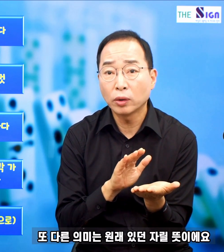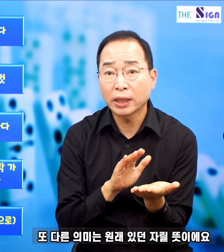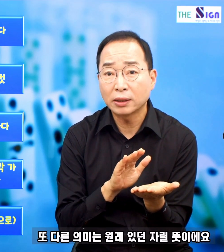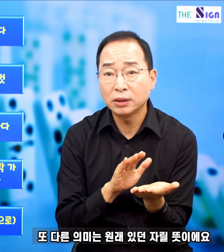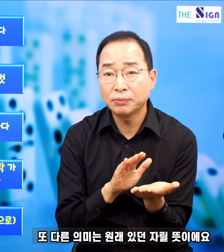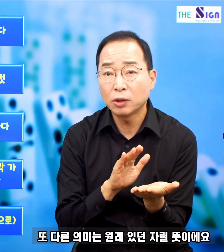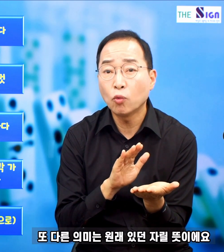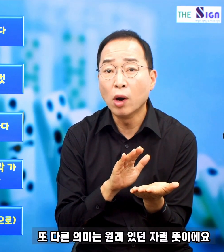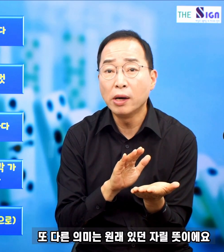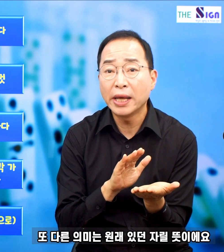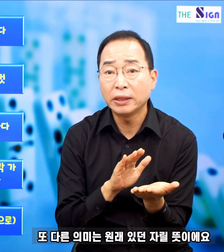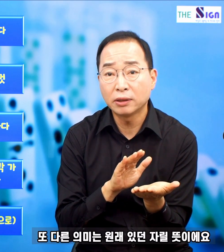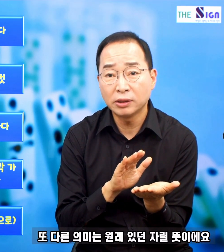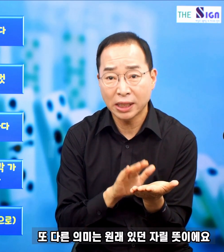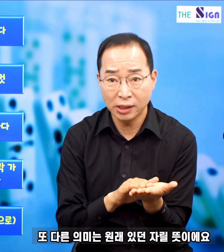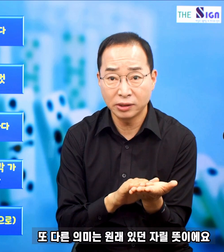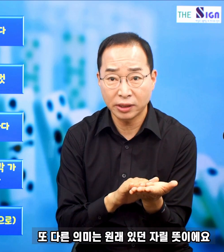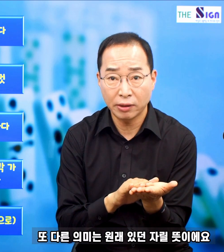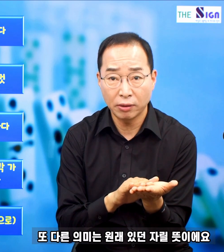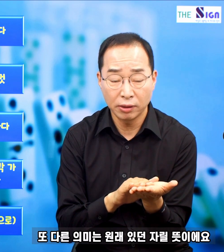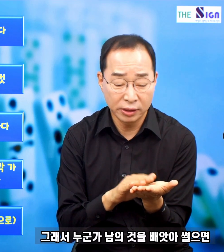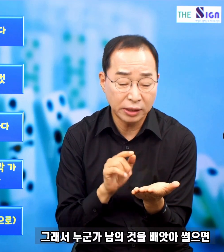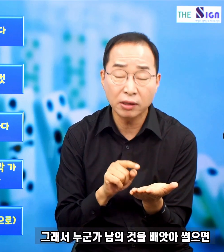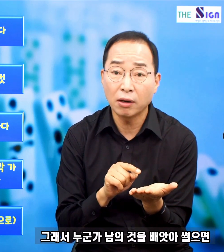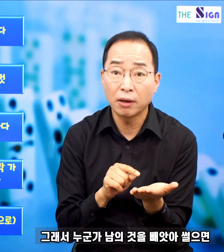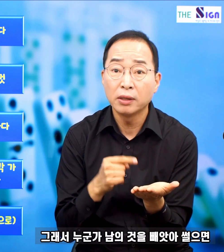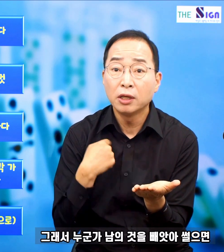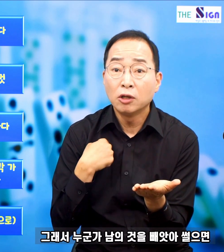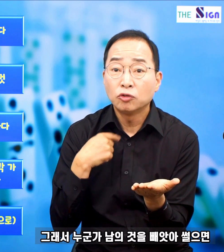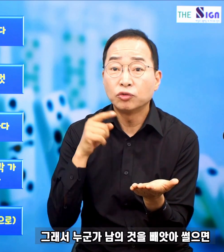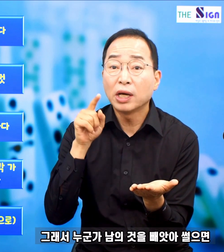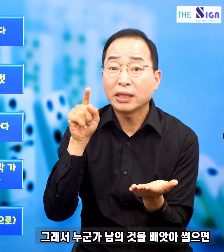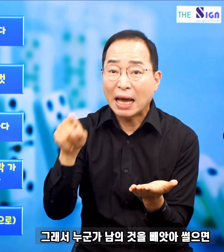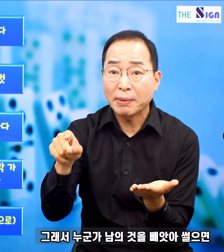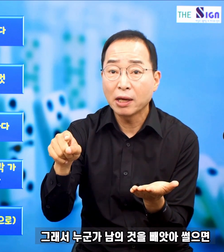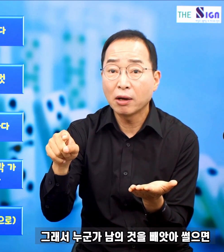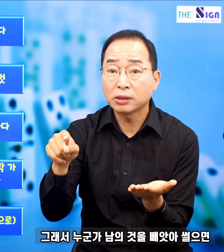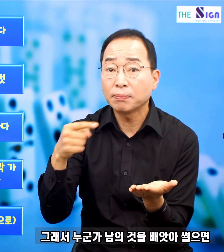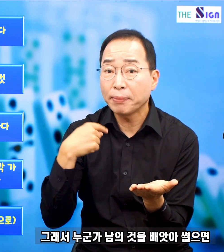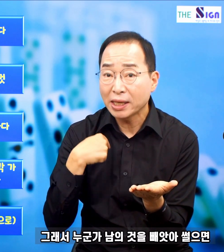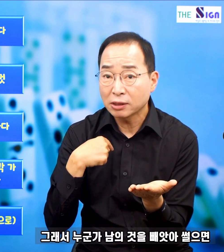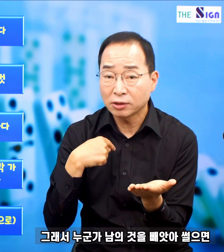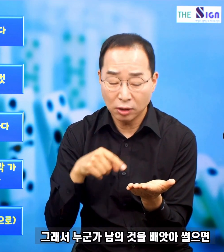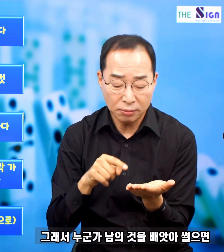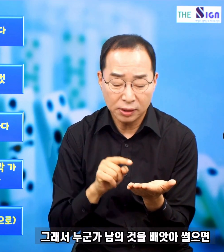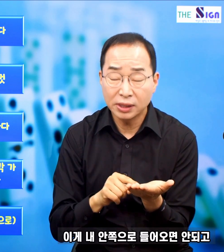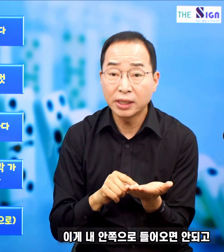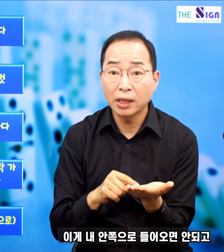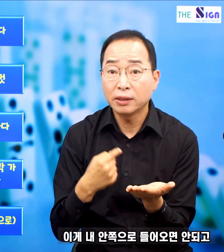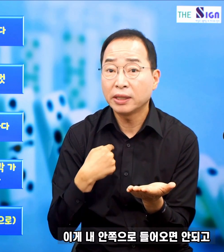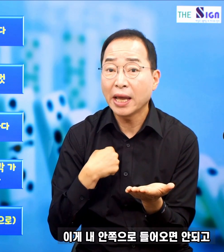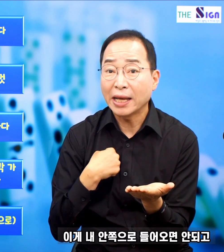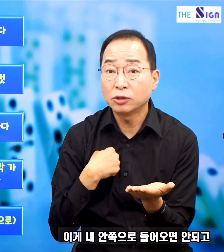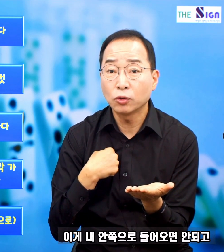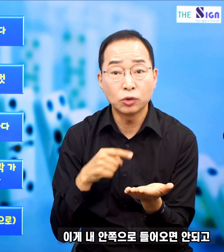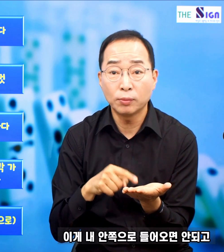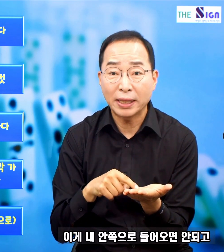다른 의미는 원래 있던 자리를 뜻해요. 그래서 누군가 남의 것을 빼앗았어 그러면 이게 내 안쪽으로 들어오면 안